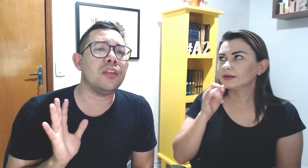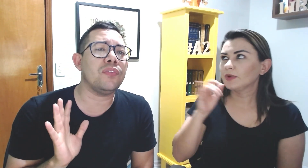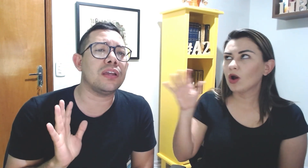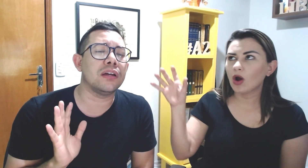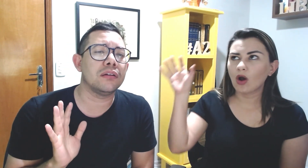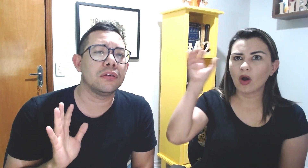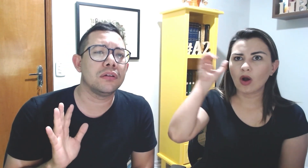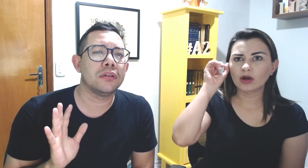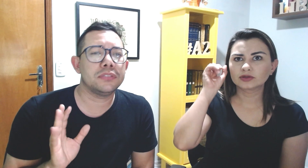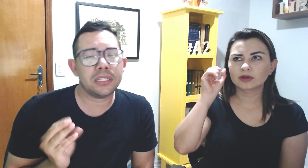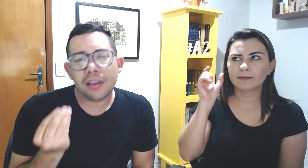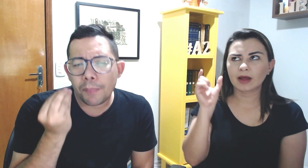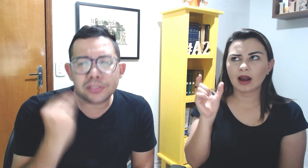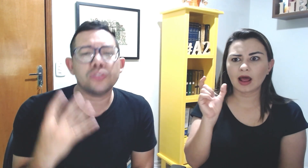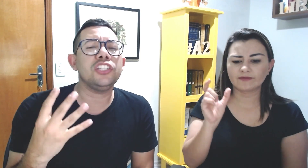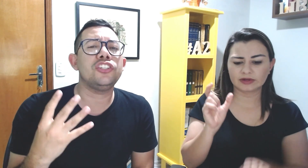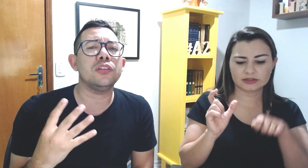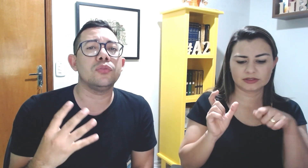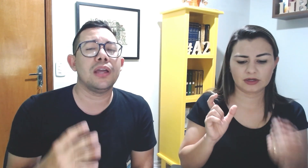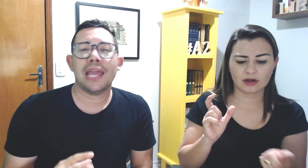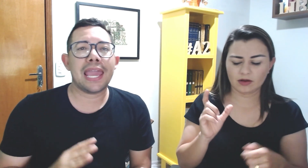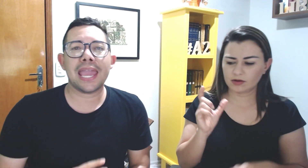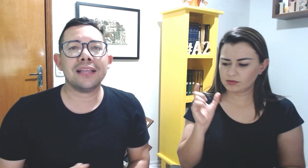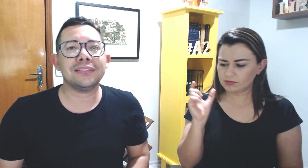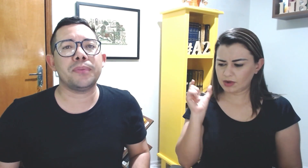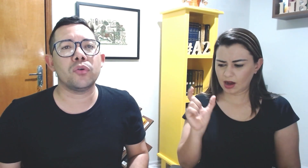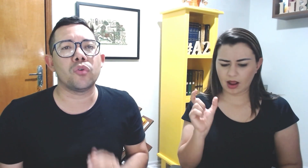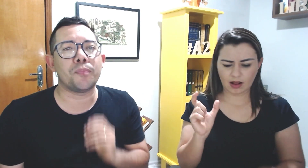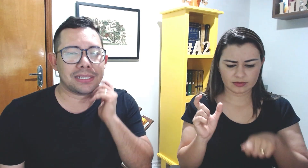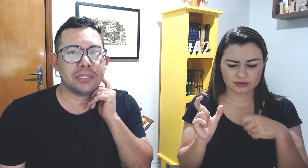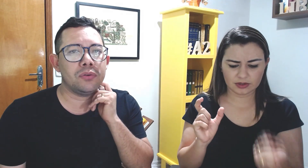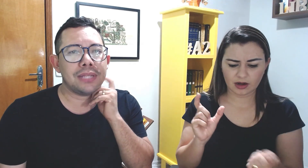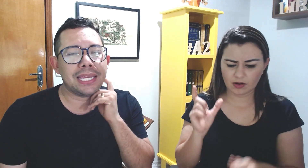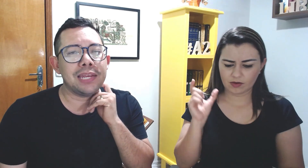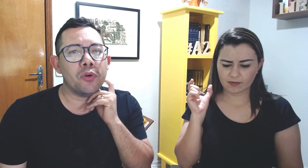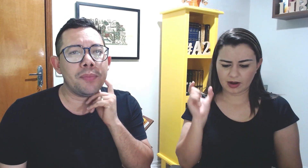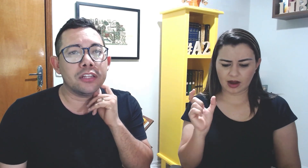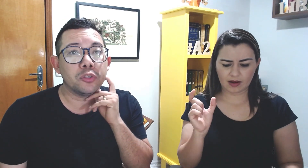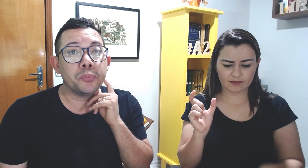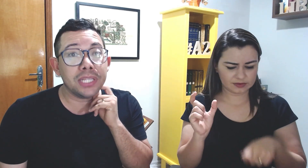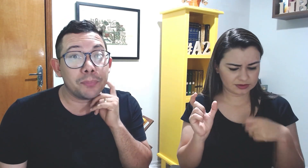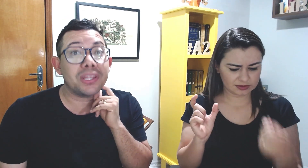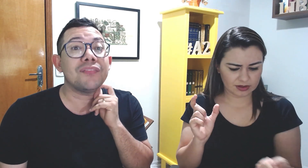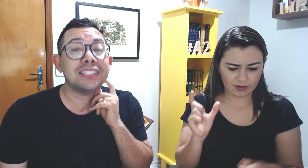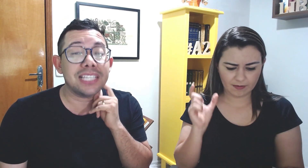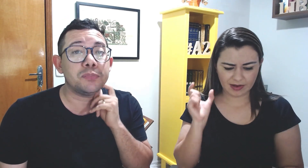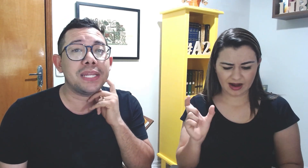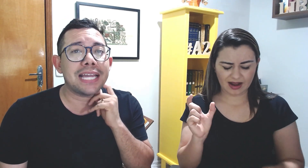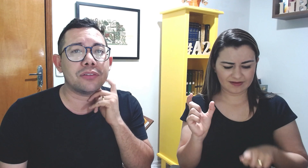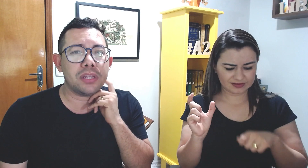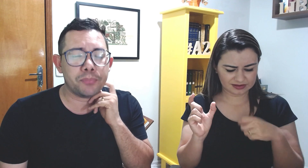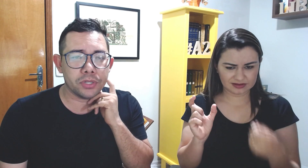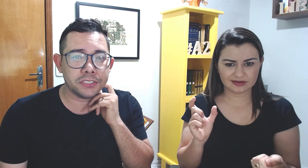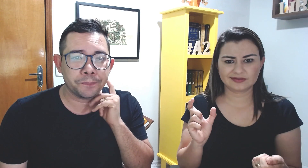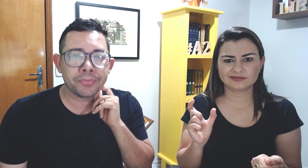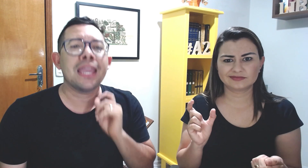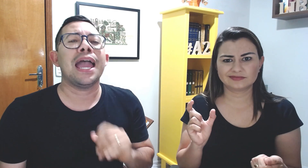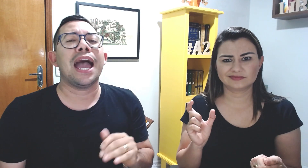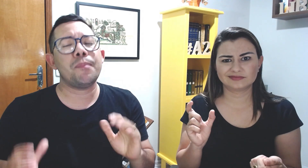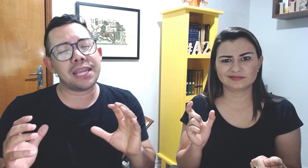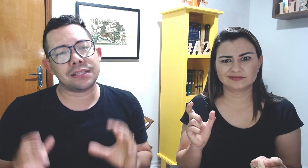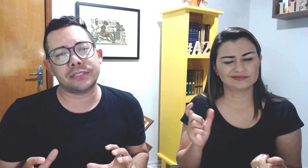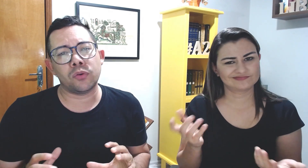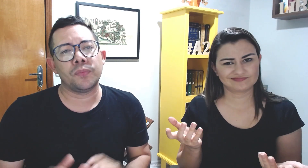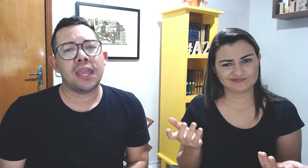que significa. Certo? Vai passar o sentido. É essa a preocupação naquele momento. Por quê? Porque vai ser explicado depois.